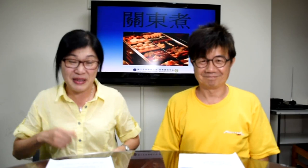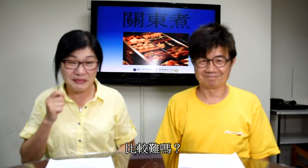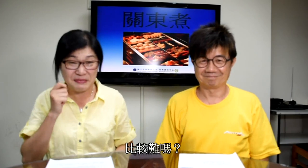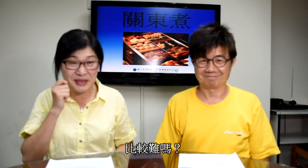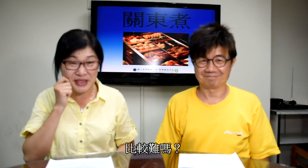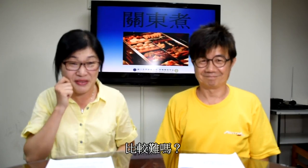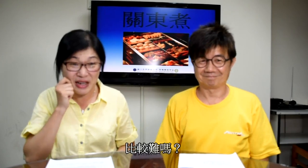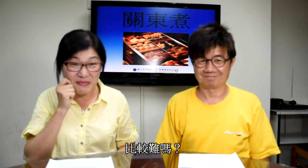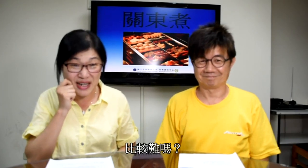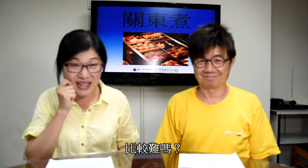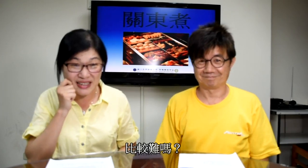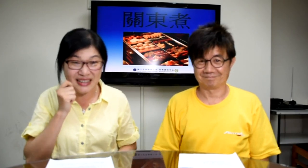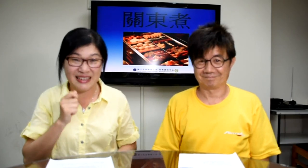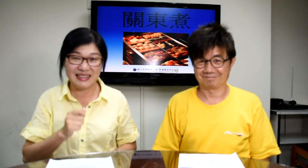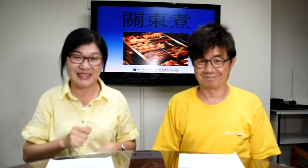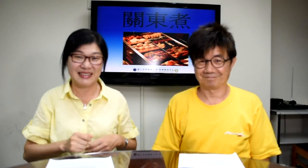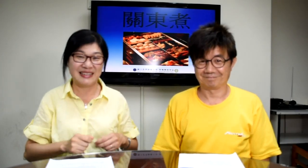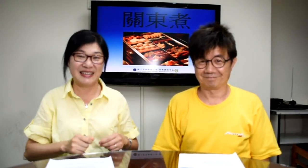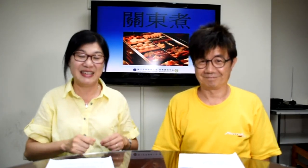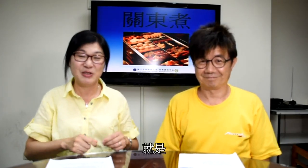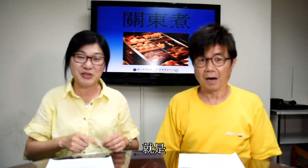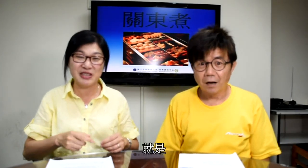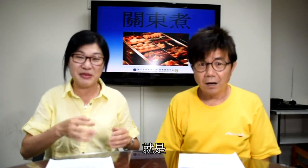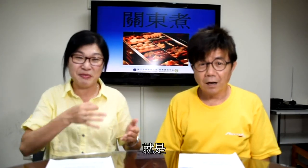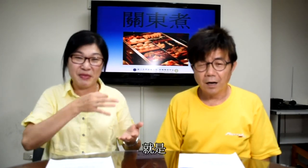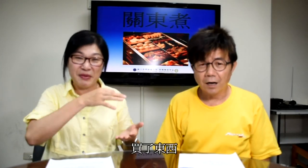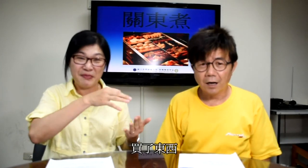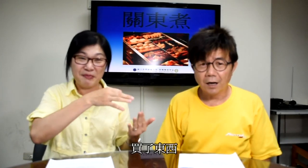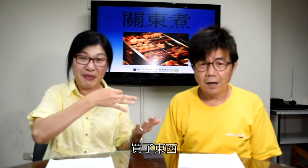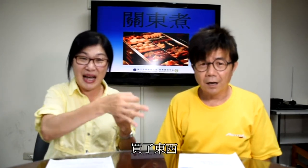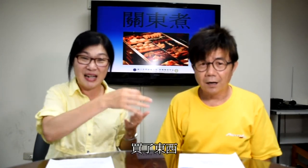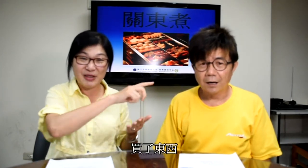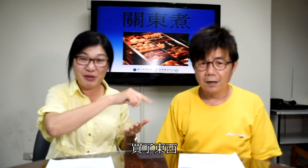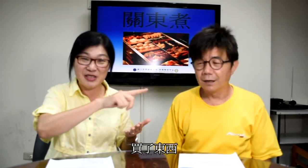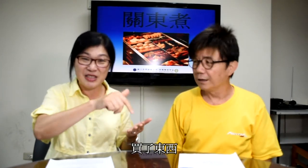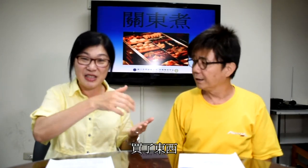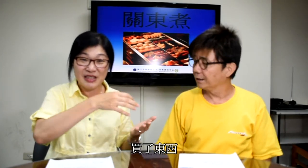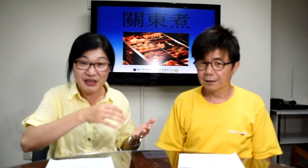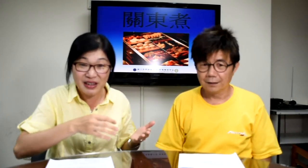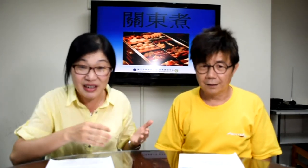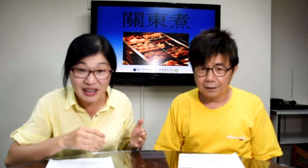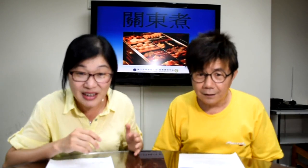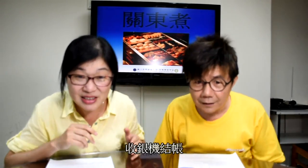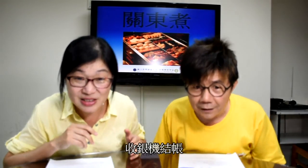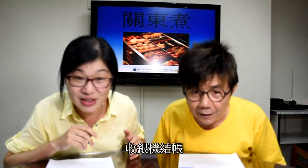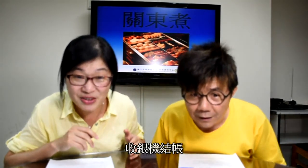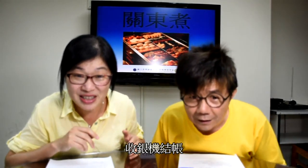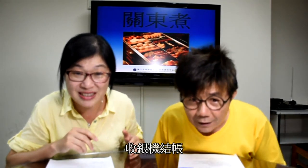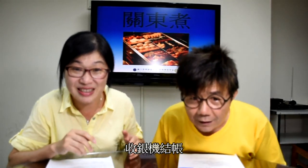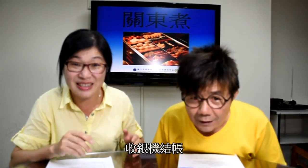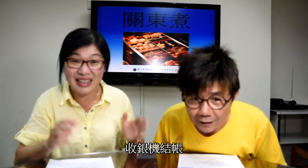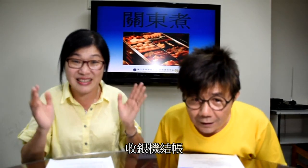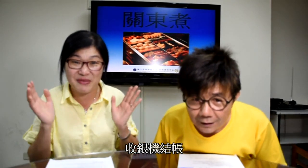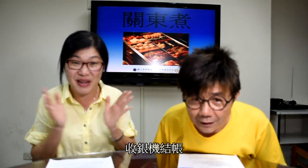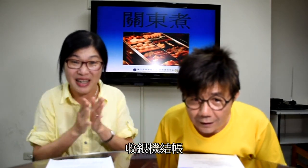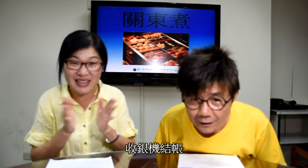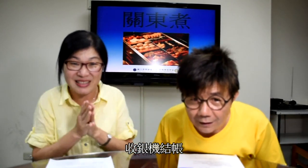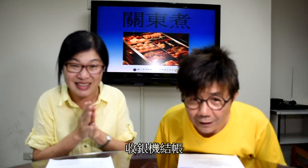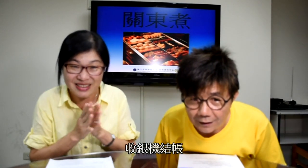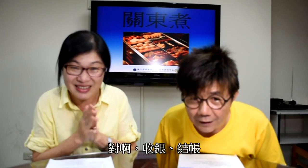比较难吗？就是买了东西，收银机结账买，